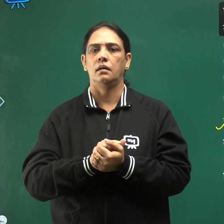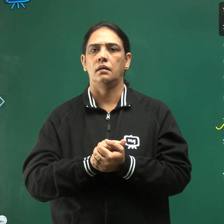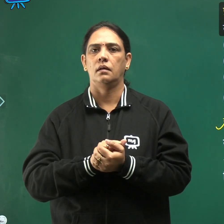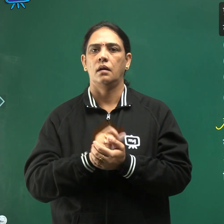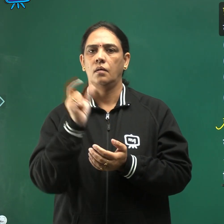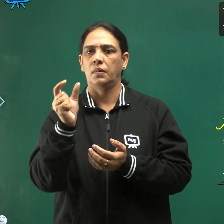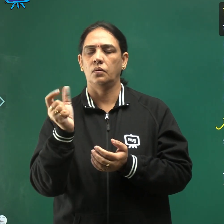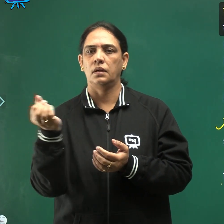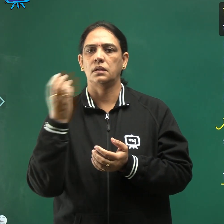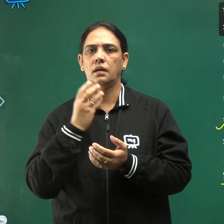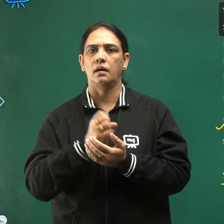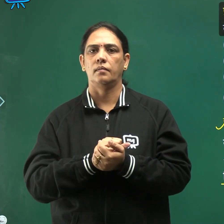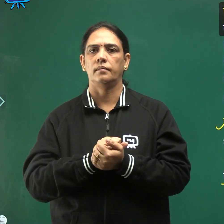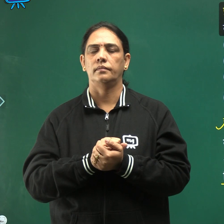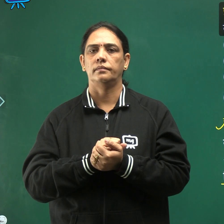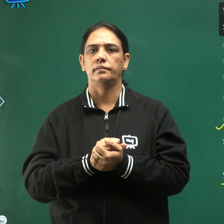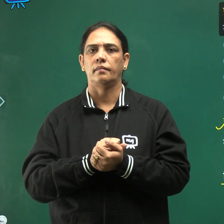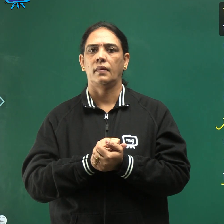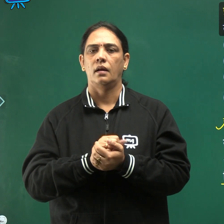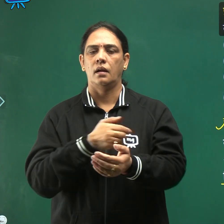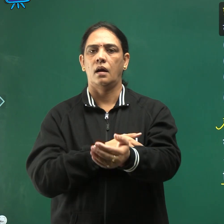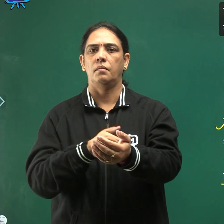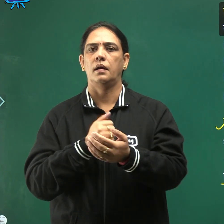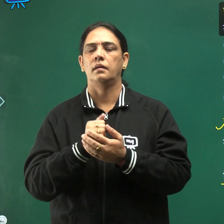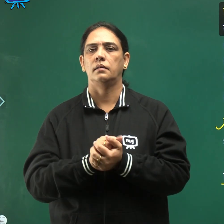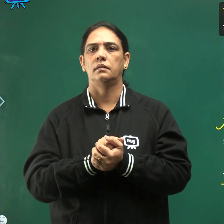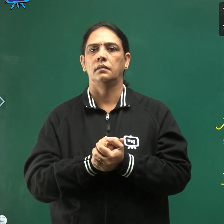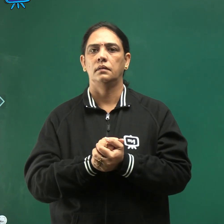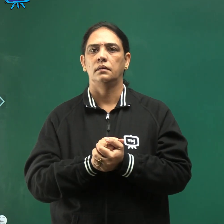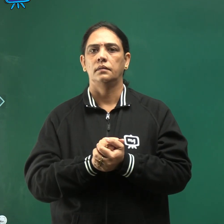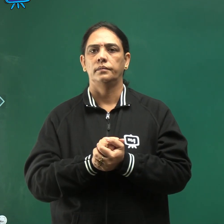पदों की संख्या विषम है,